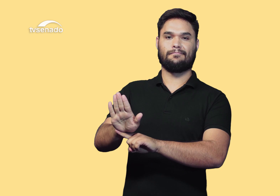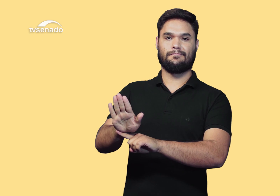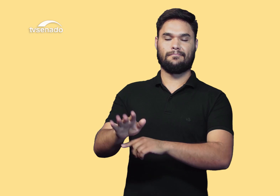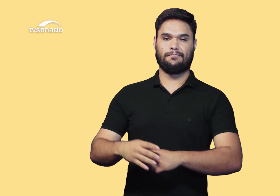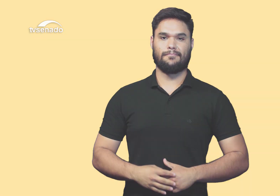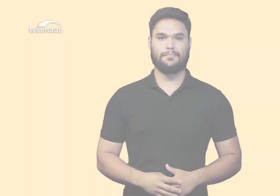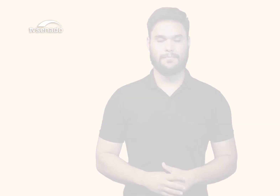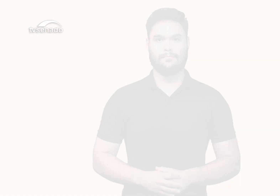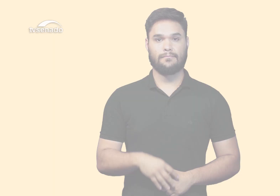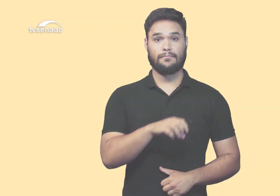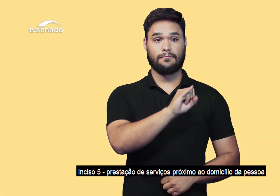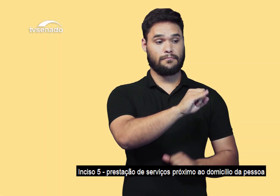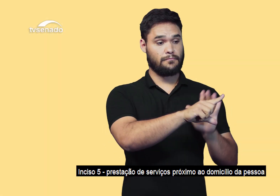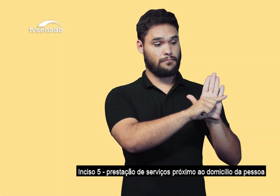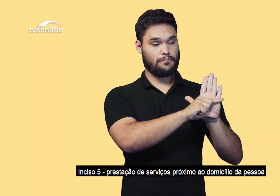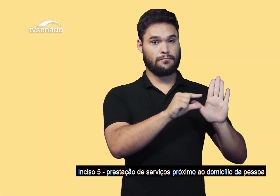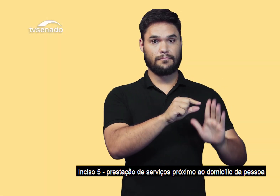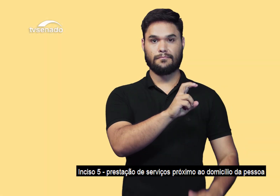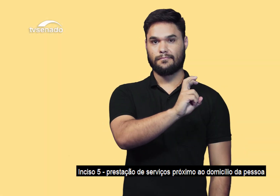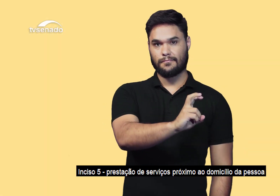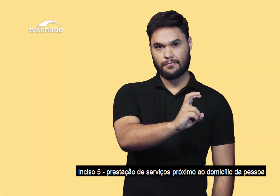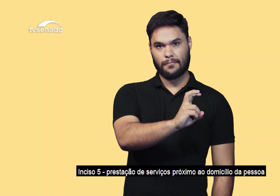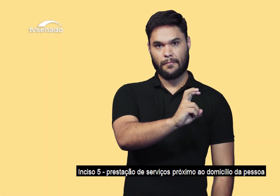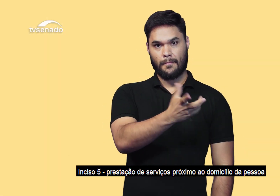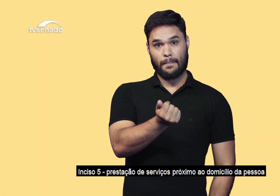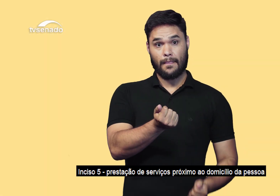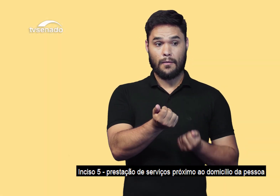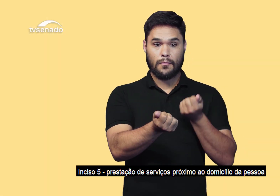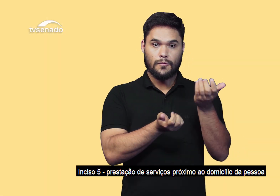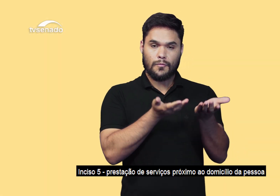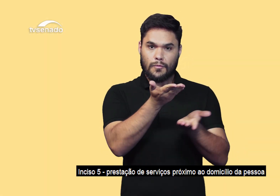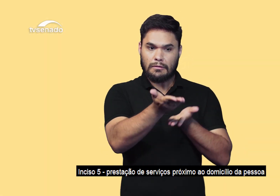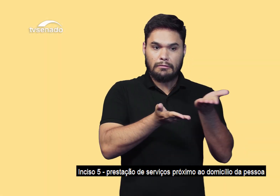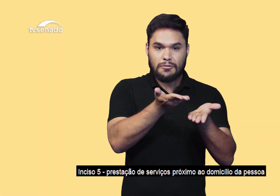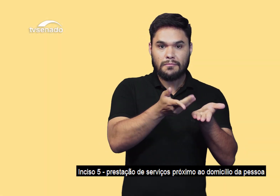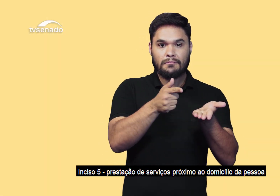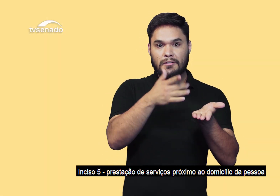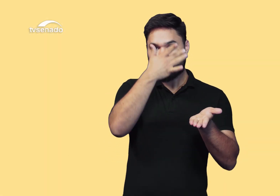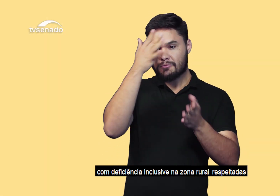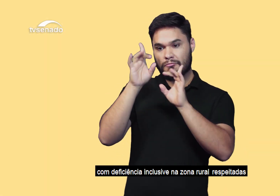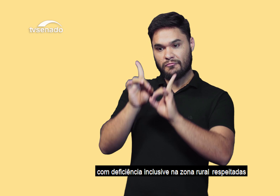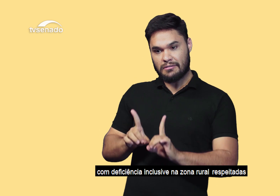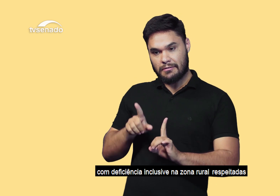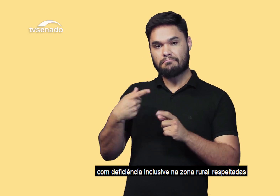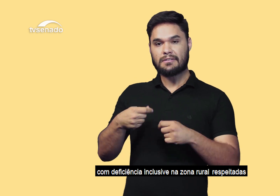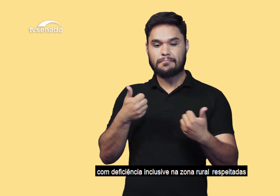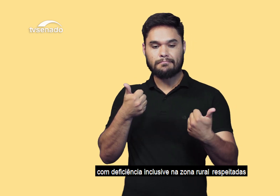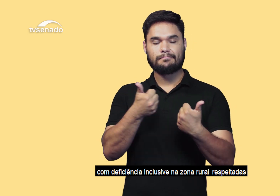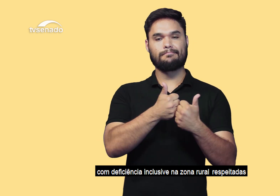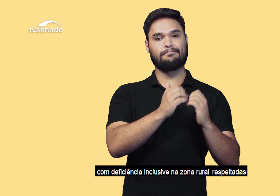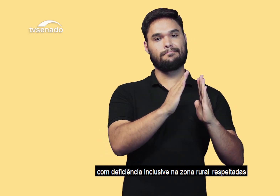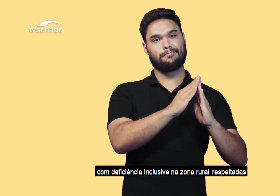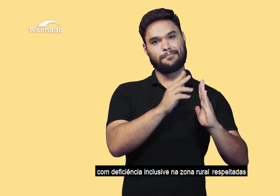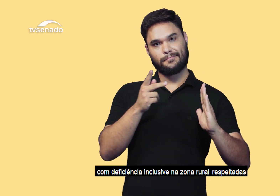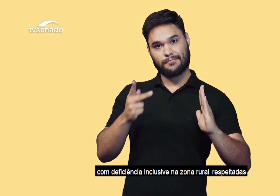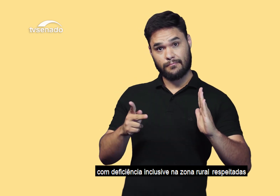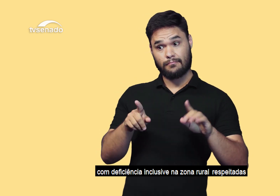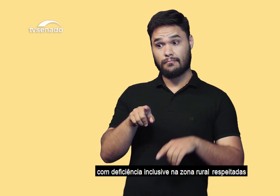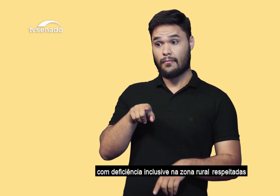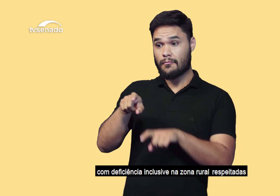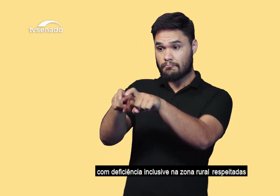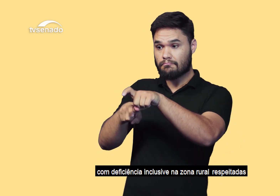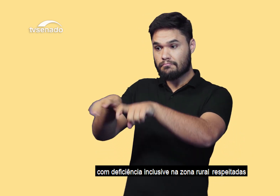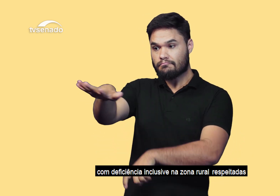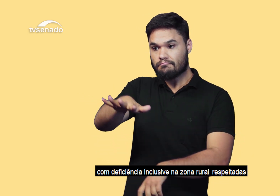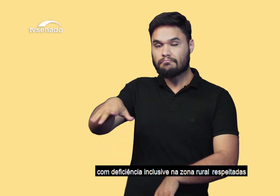deficiência. Inciso 5. Prestação de serviços próximo ao domicílio da pessoa com deficiência, inclusive